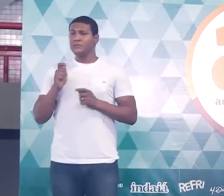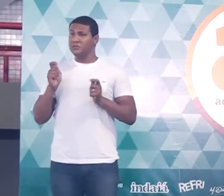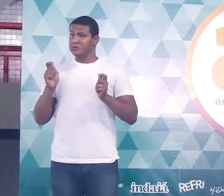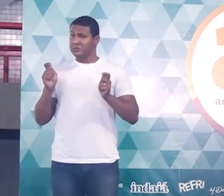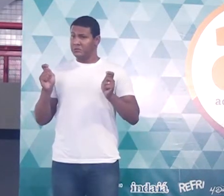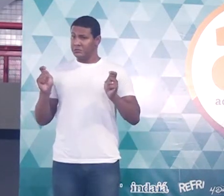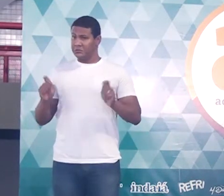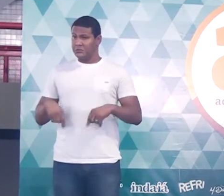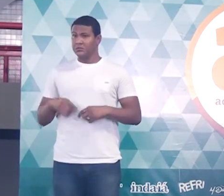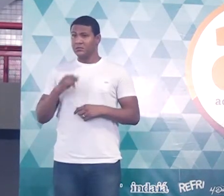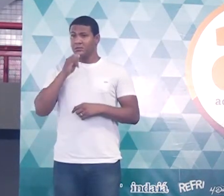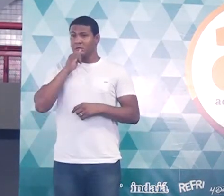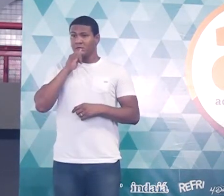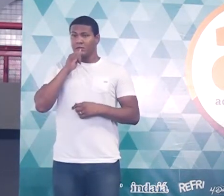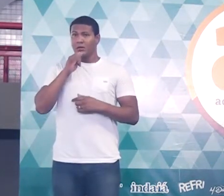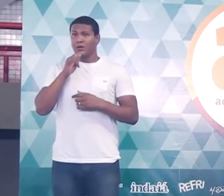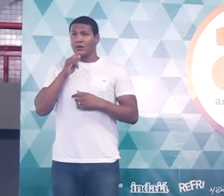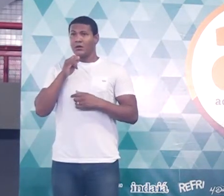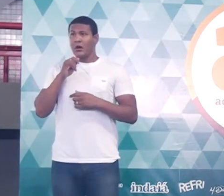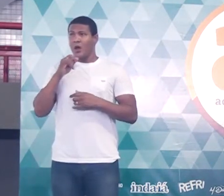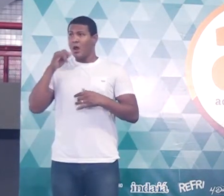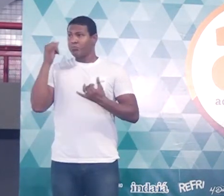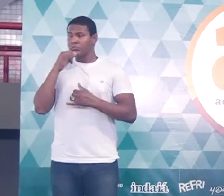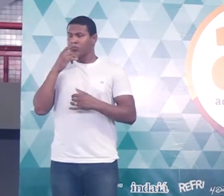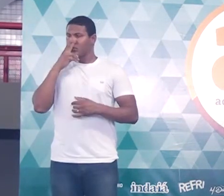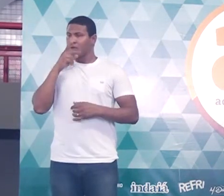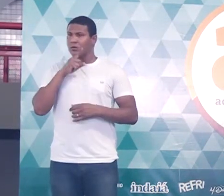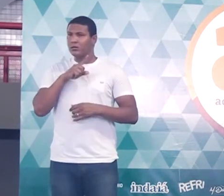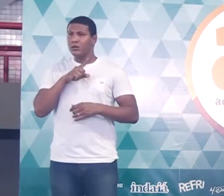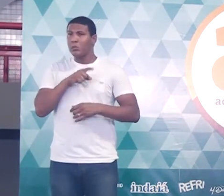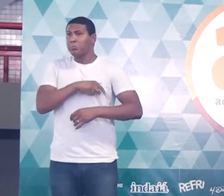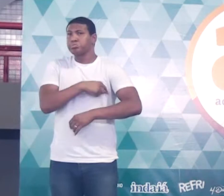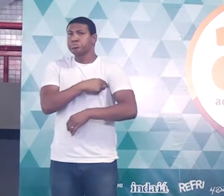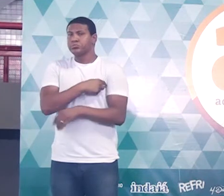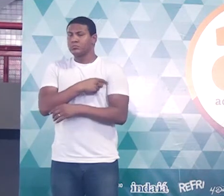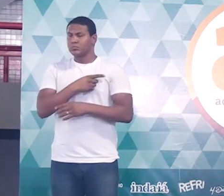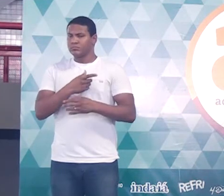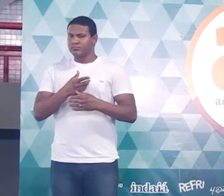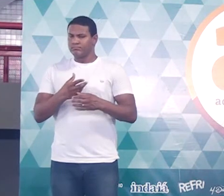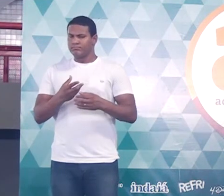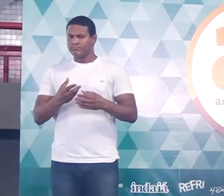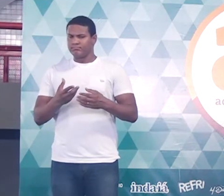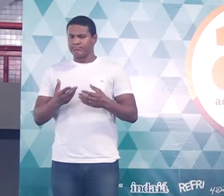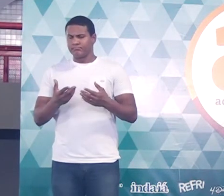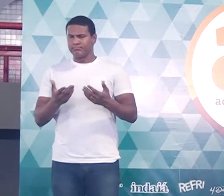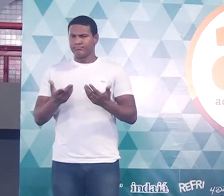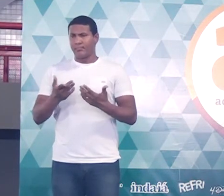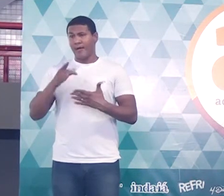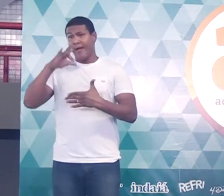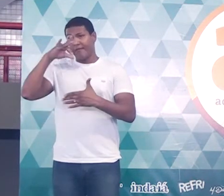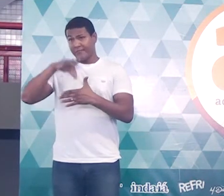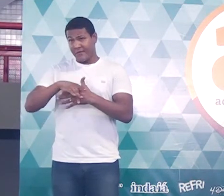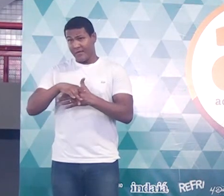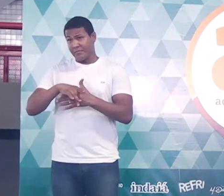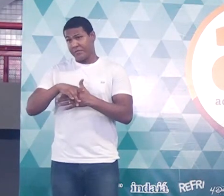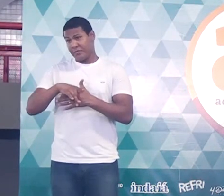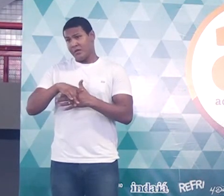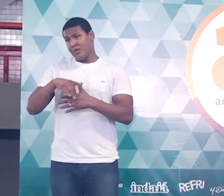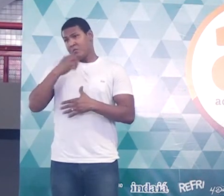convulsão. Colocar debaixo do braço. Na realidade, a febre, ela é